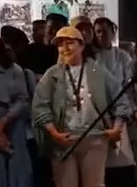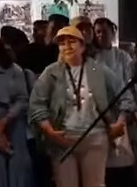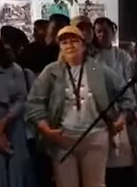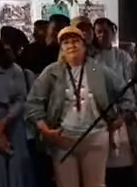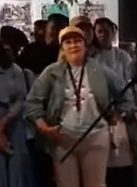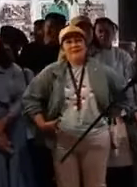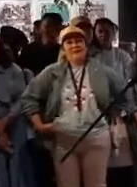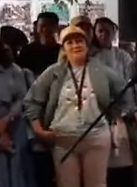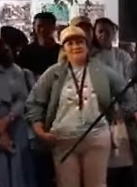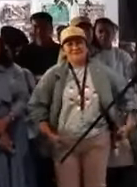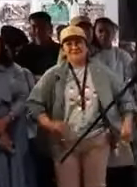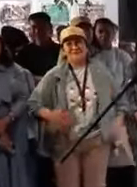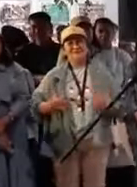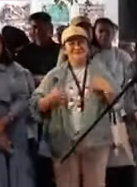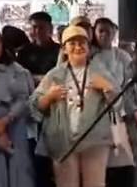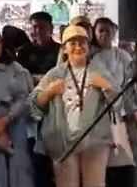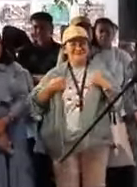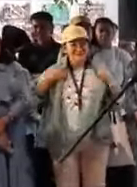Jadi aku juga mau latihan.